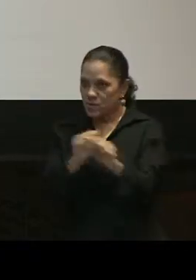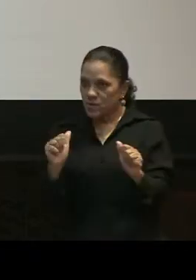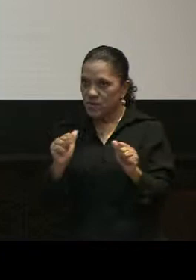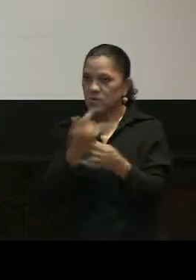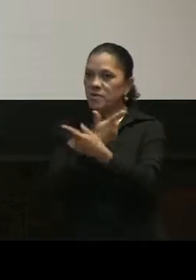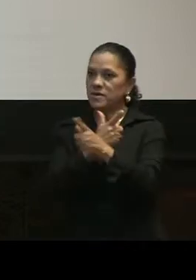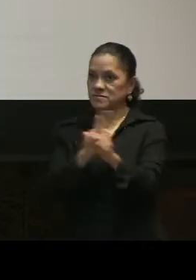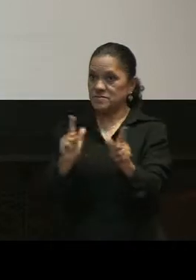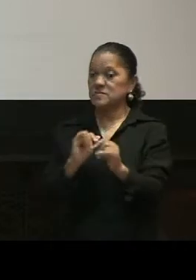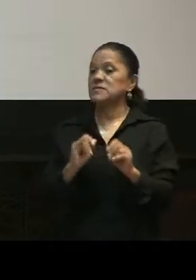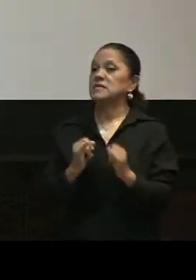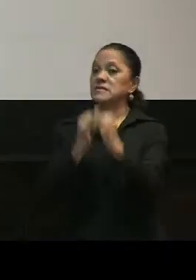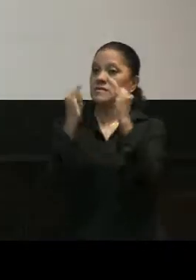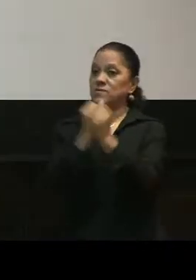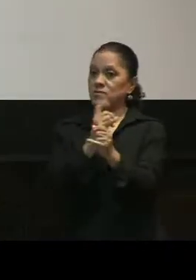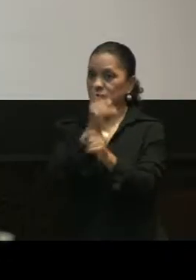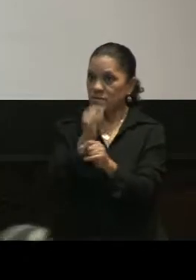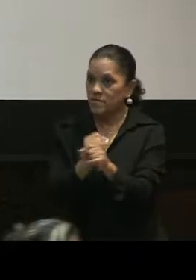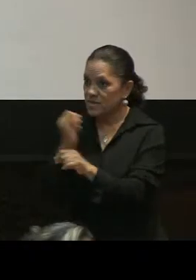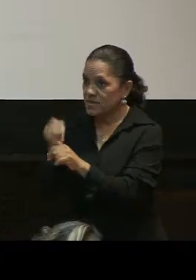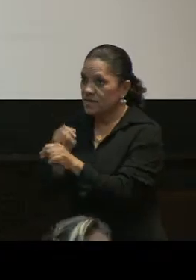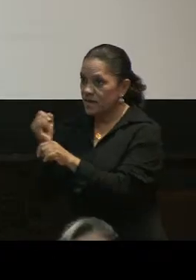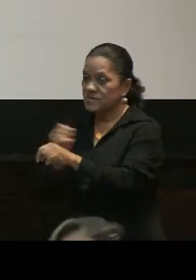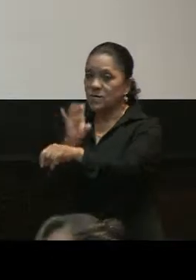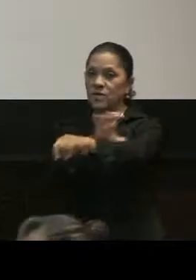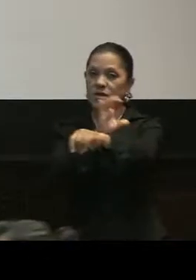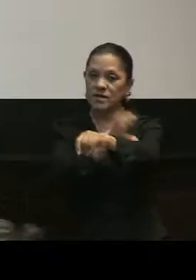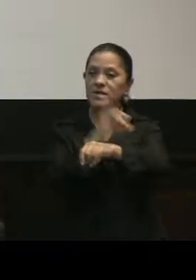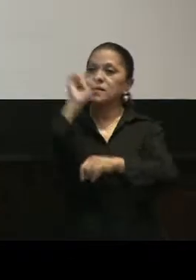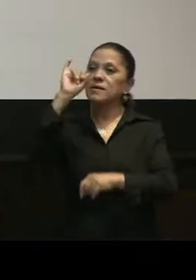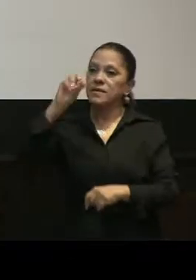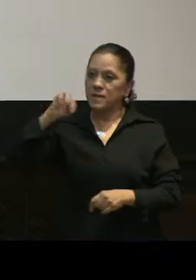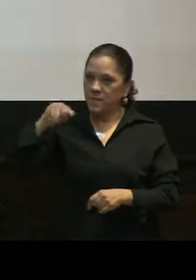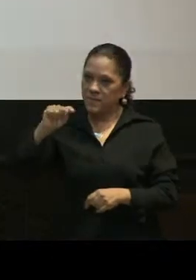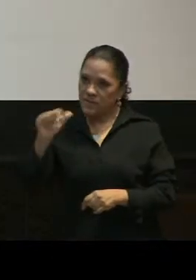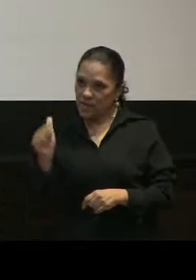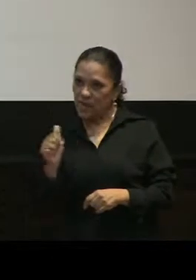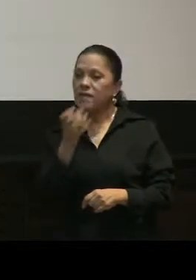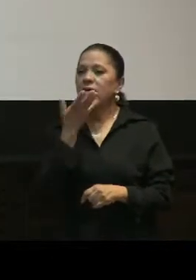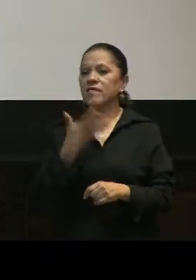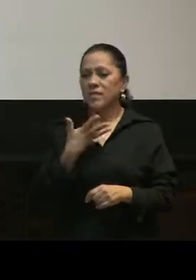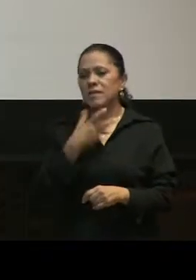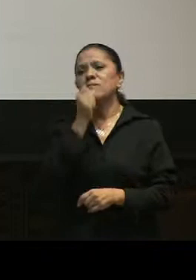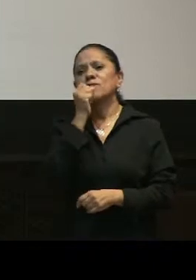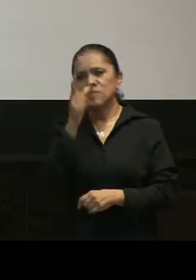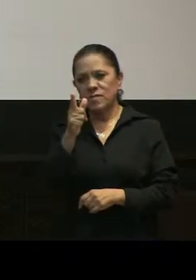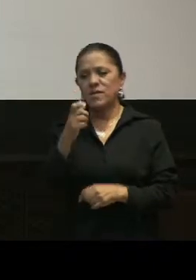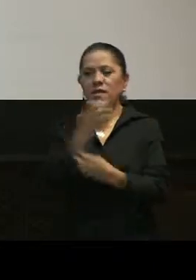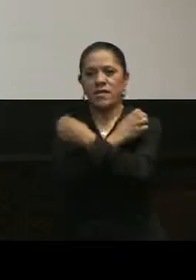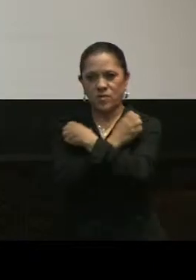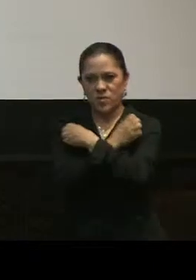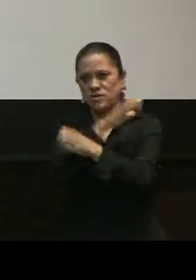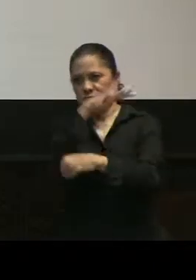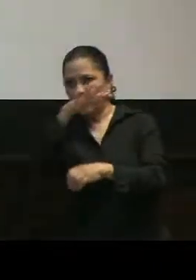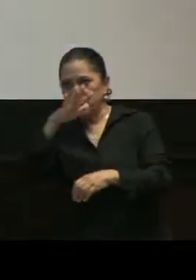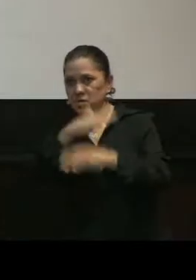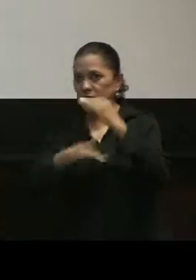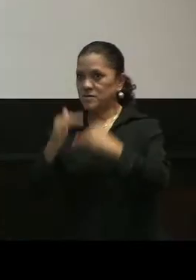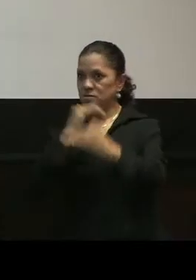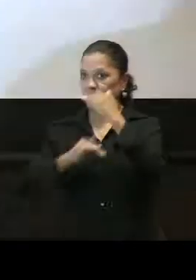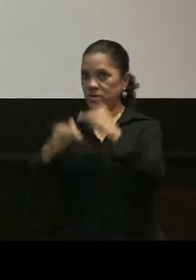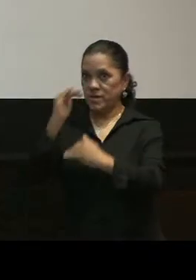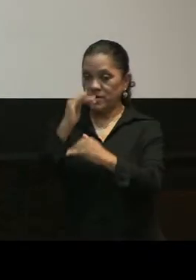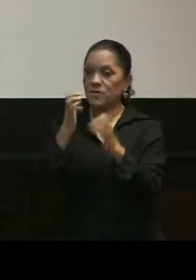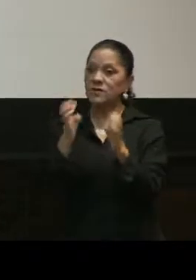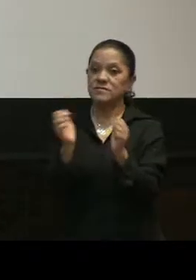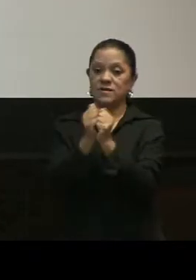de investigación, de investigaciones eléctricas, el INTA. Tenemos también de educación media superior,